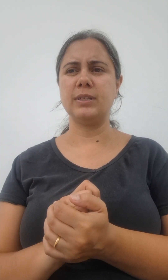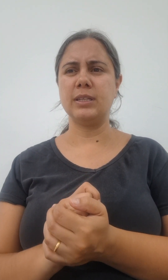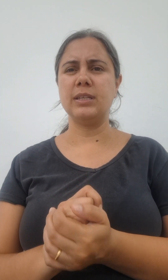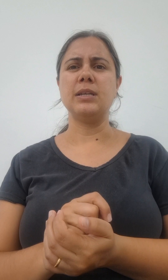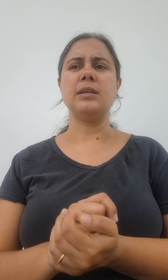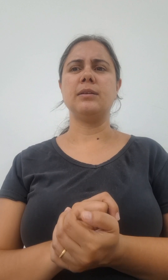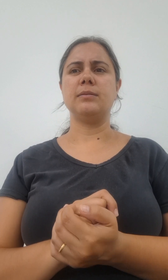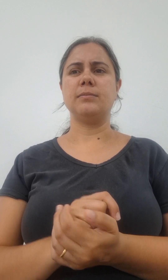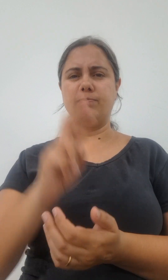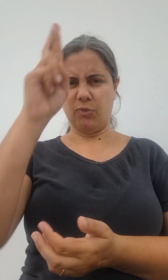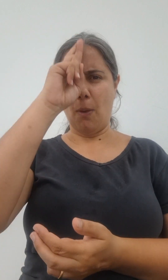ia